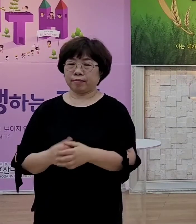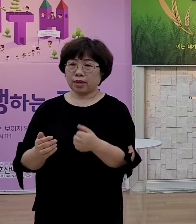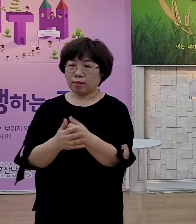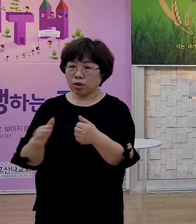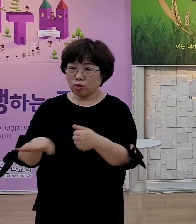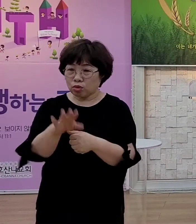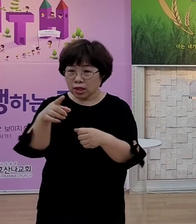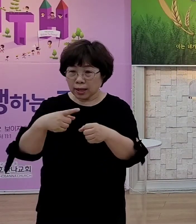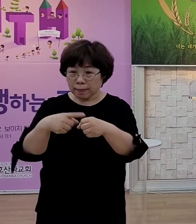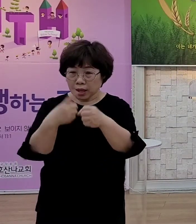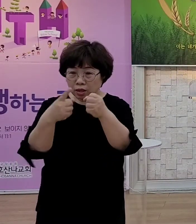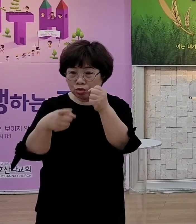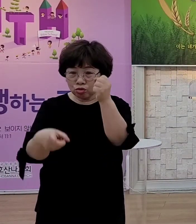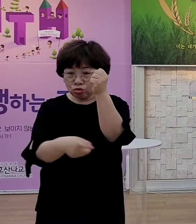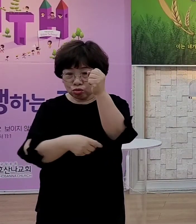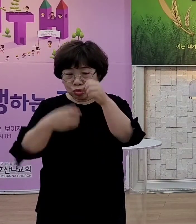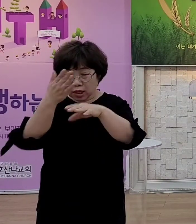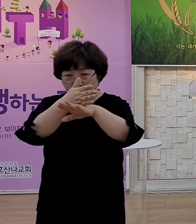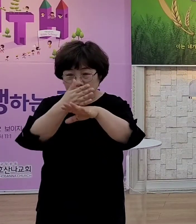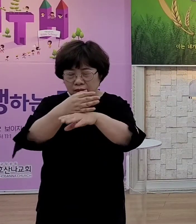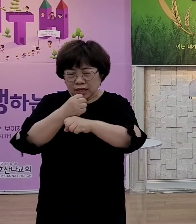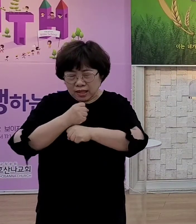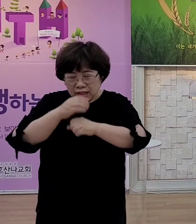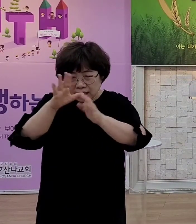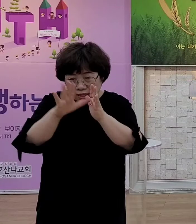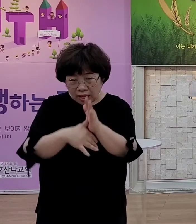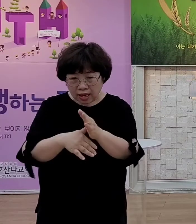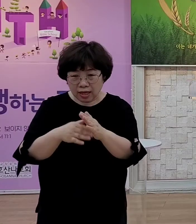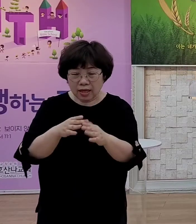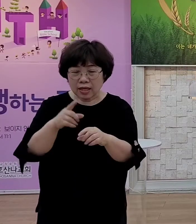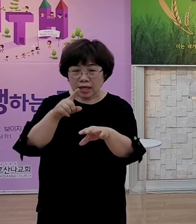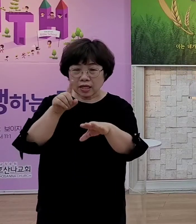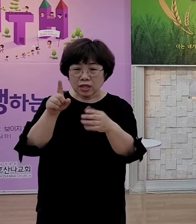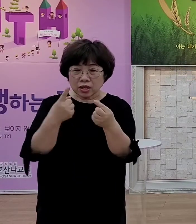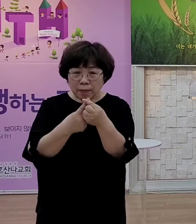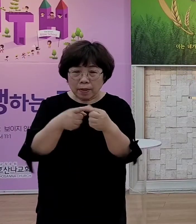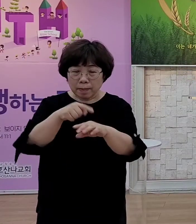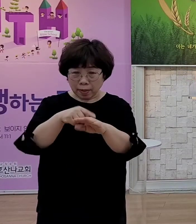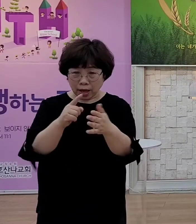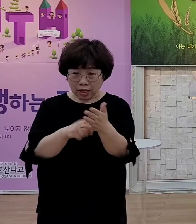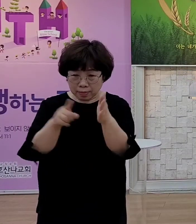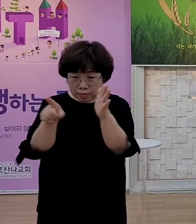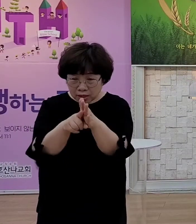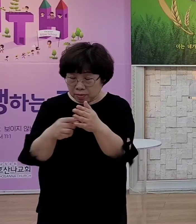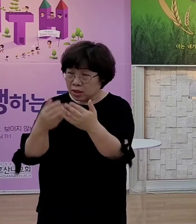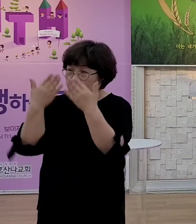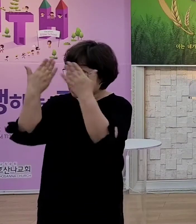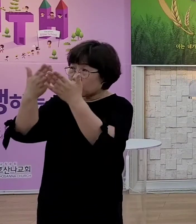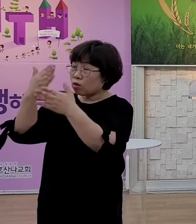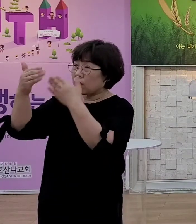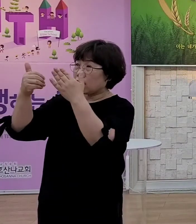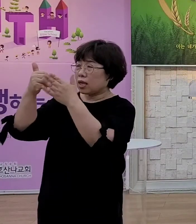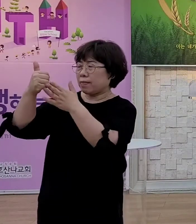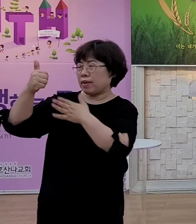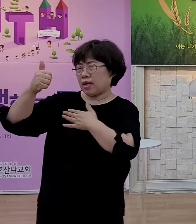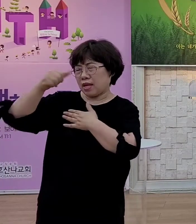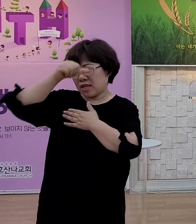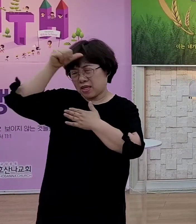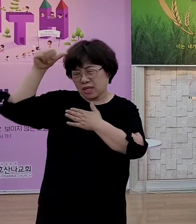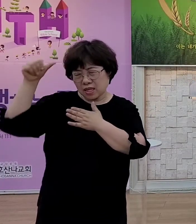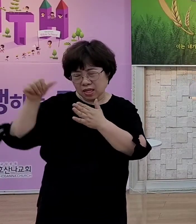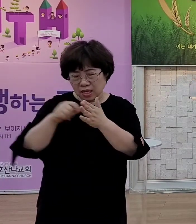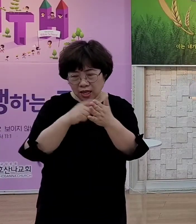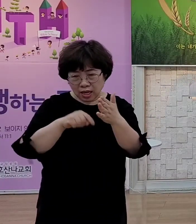우리의 첫 믿음과 또 첫 마음을 드리고 우리의 마음 가운데 정말 하나님이 나의 가장